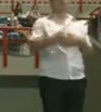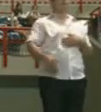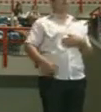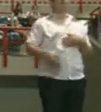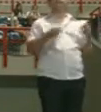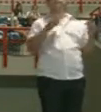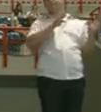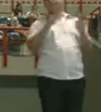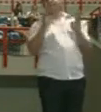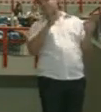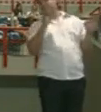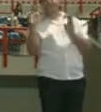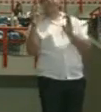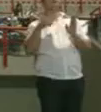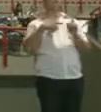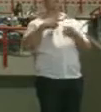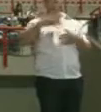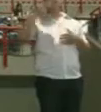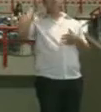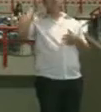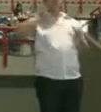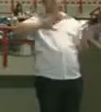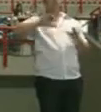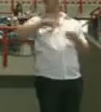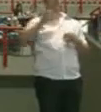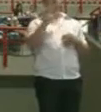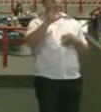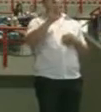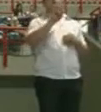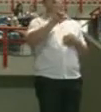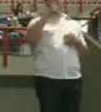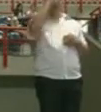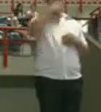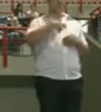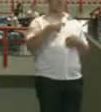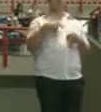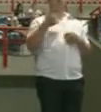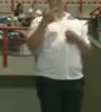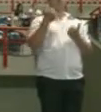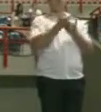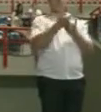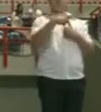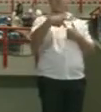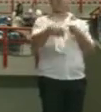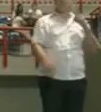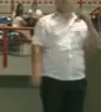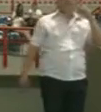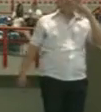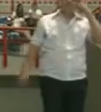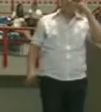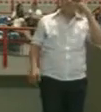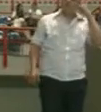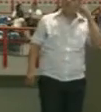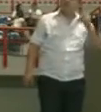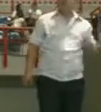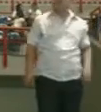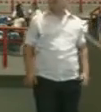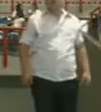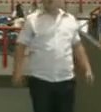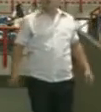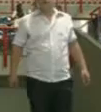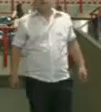governos civis, tá? E gente, chega o momento agora em que a gente tem que ter em mente